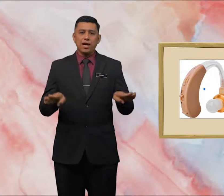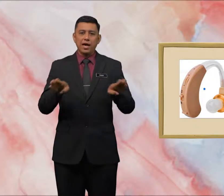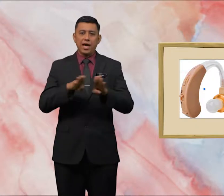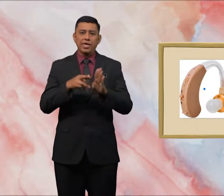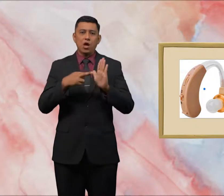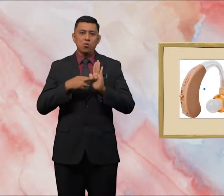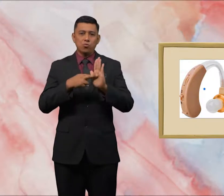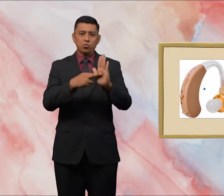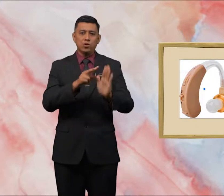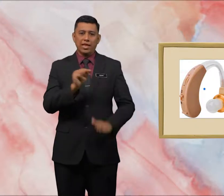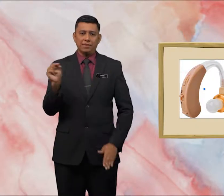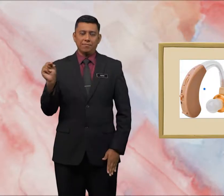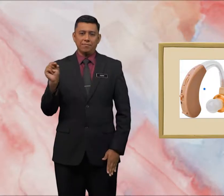sebagai rujukan.